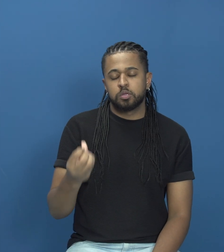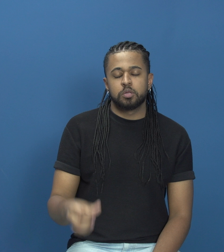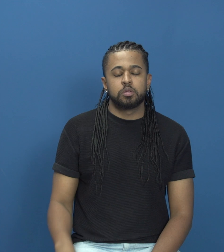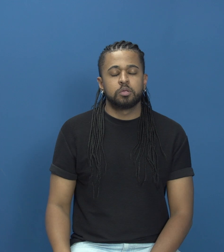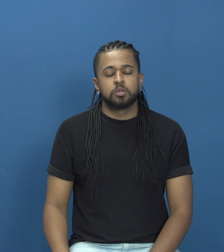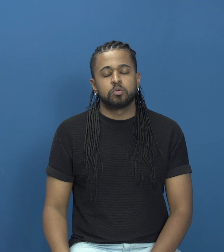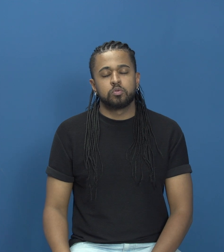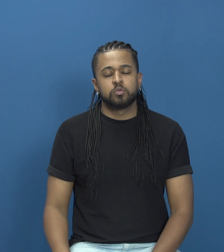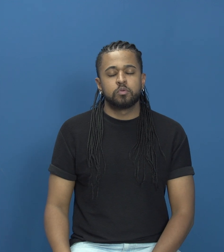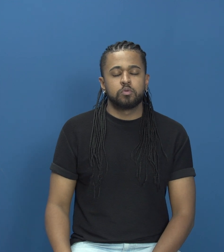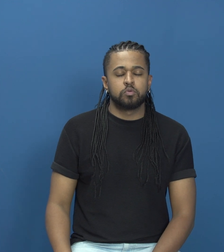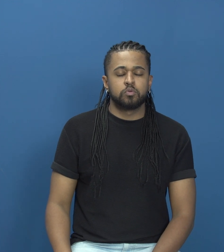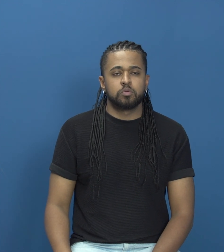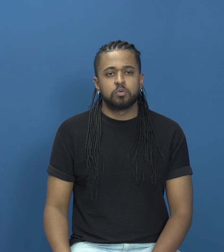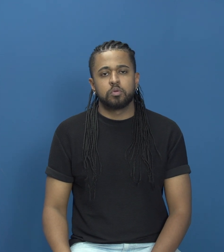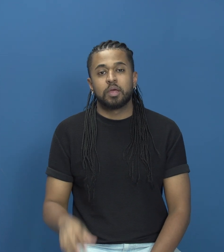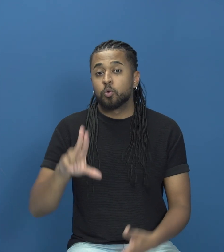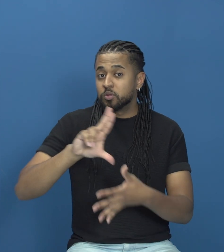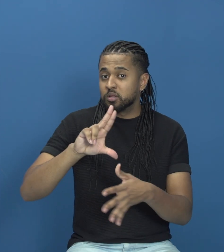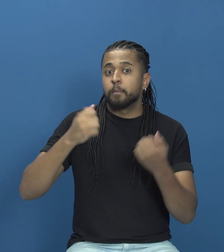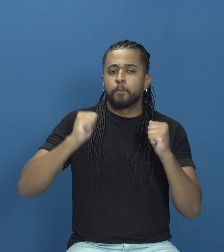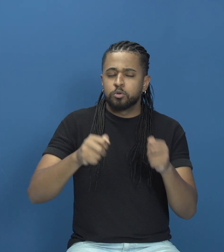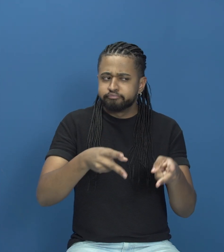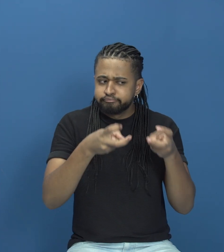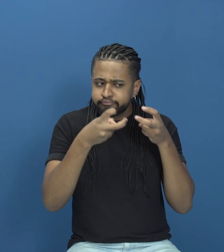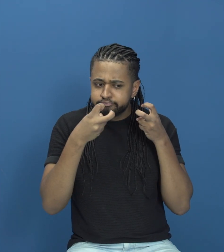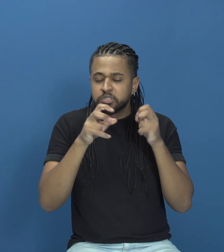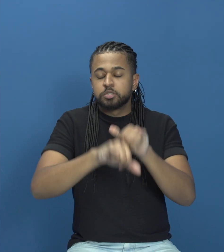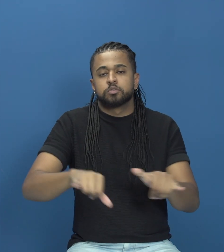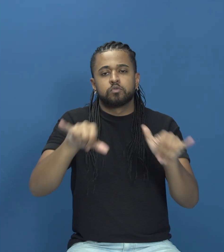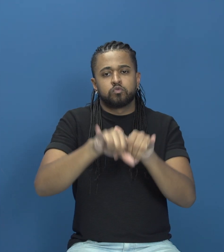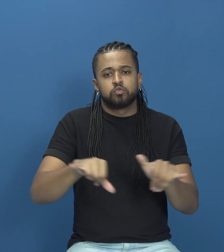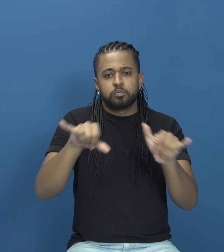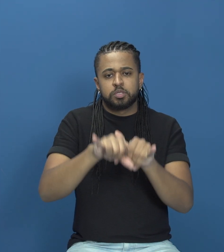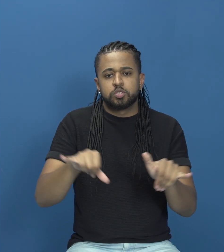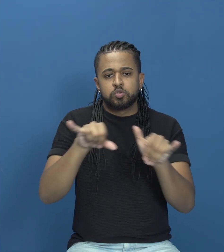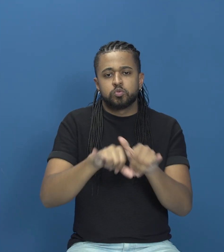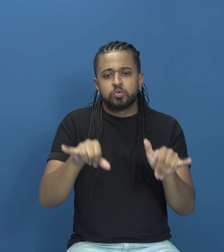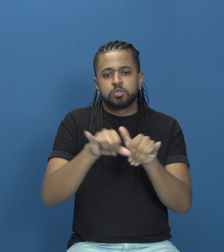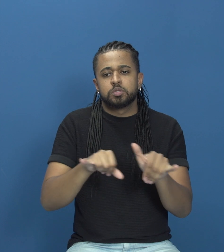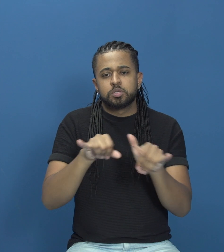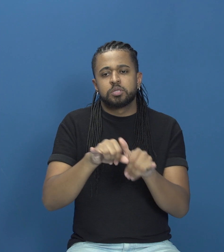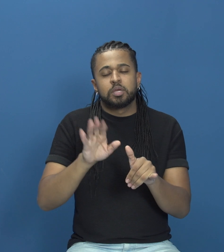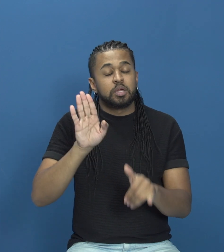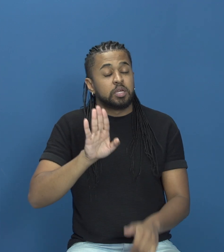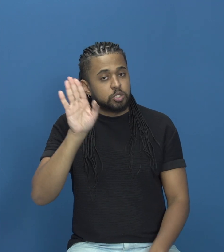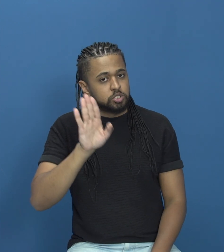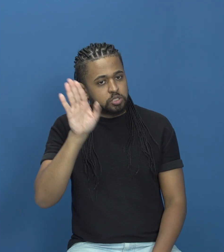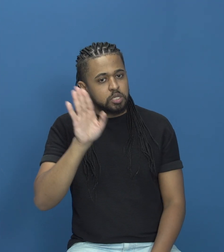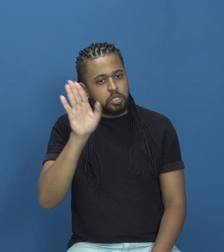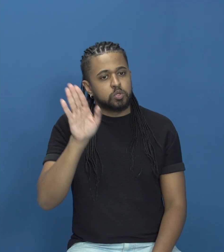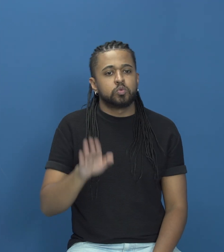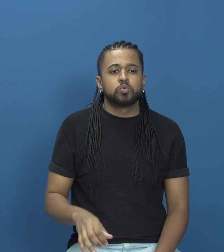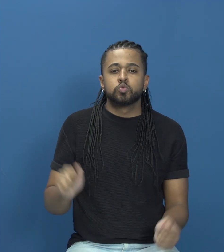11.8.6. A UNILA poderá verificar as informações prestadas pelas